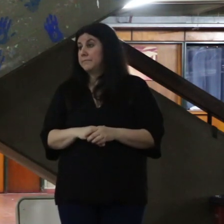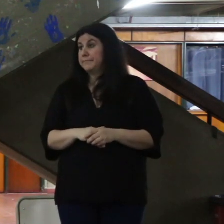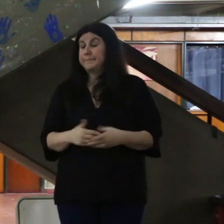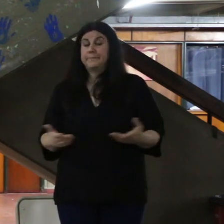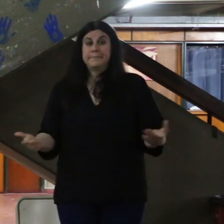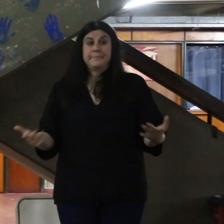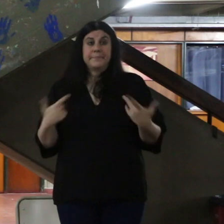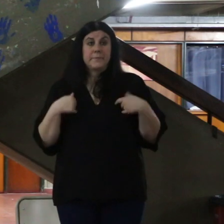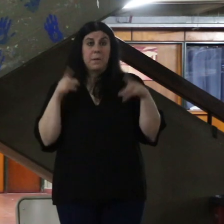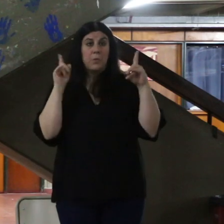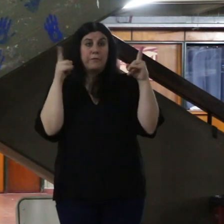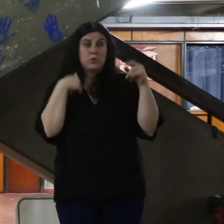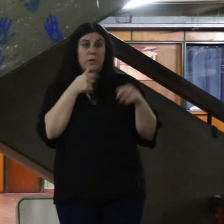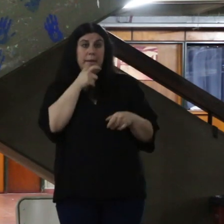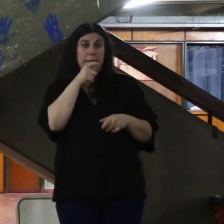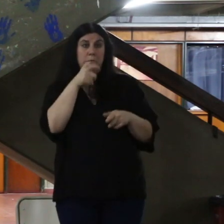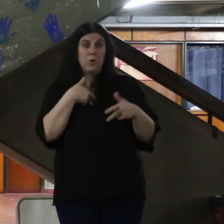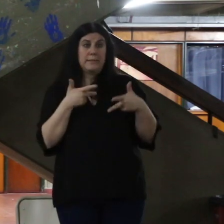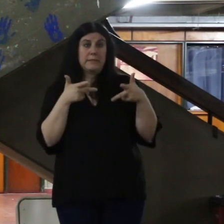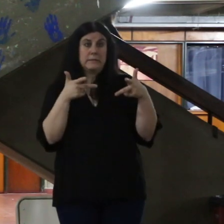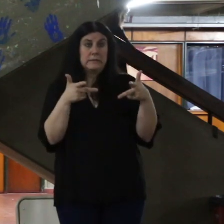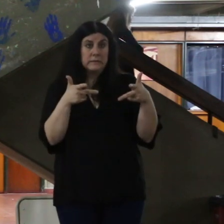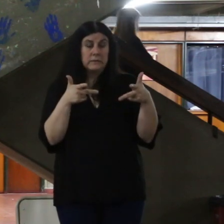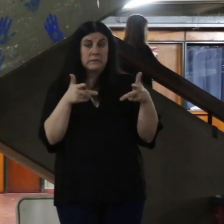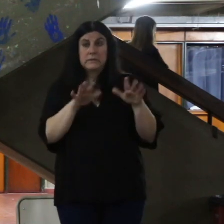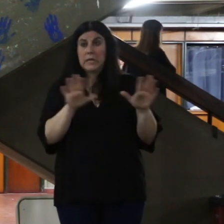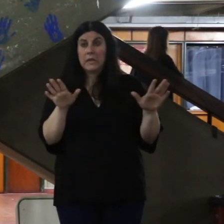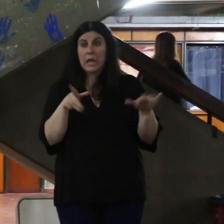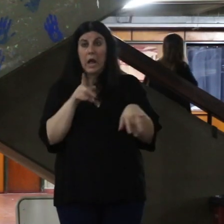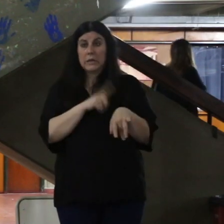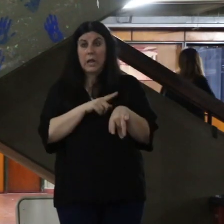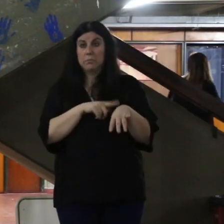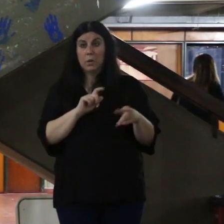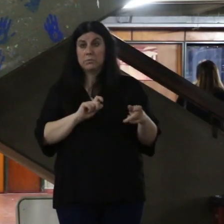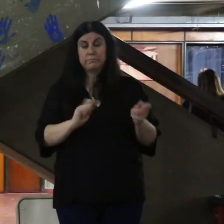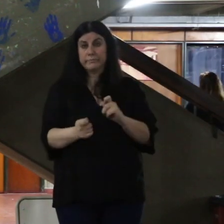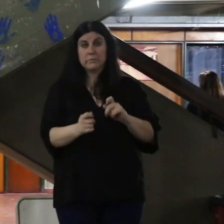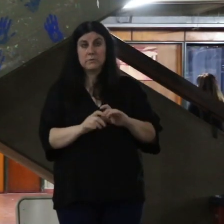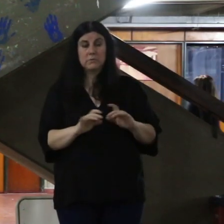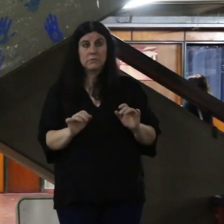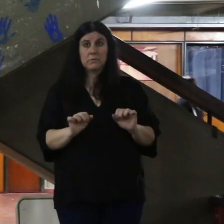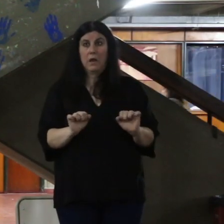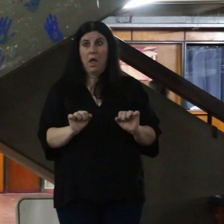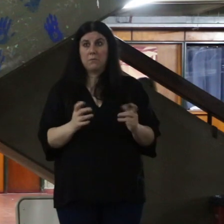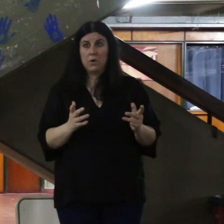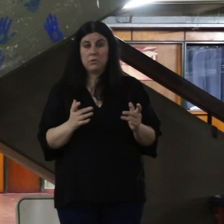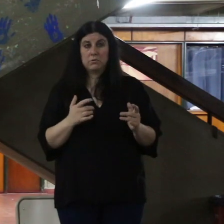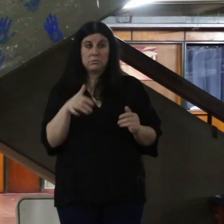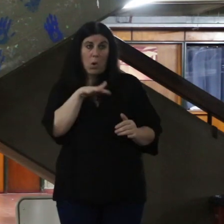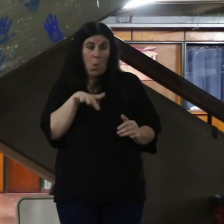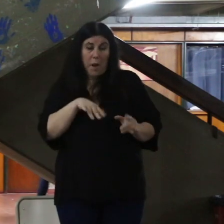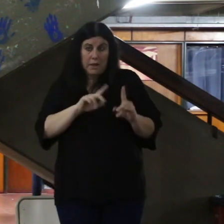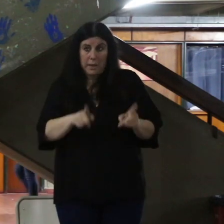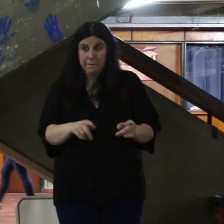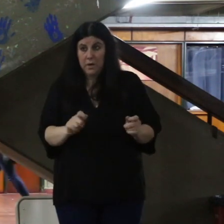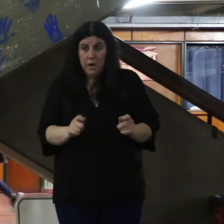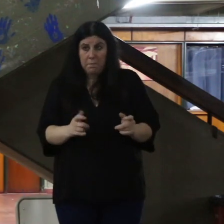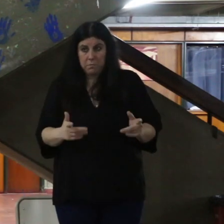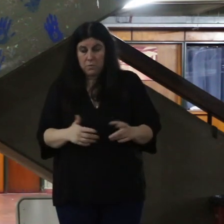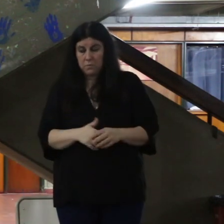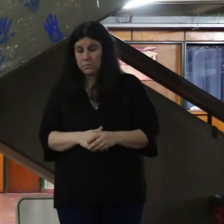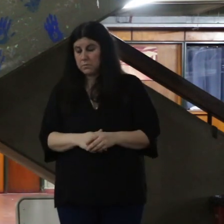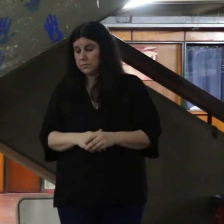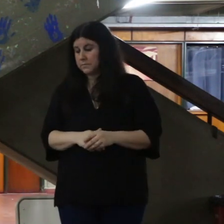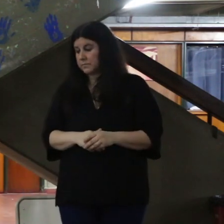Y la profe le contestaba. Alteró el tiempo y alteró el espacio, no tengo que aclarar mucho, ¿sí?, respecto